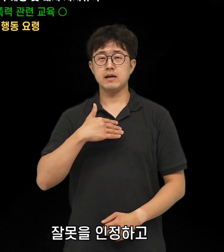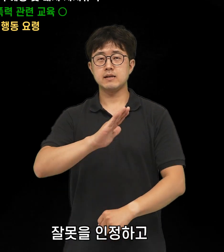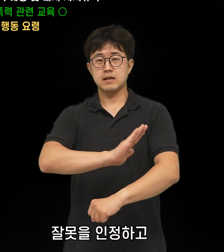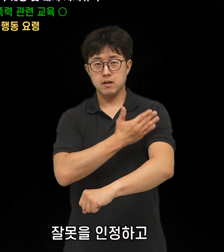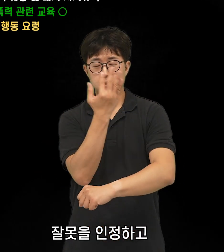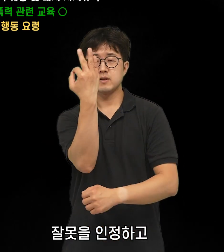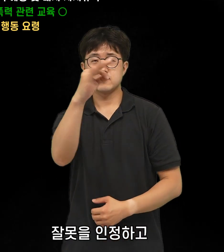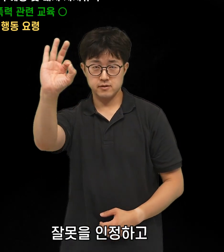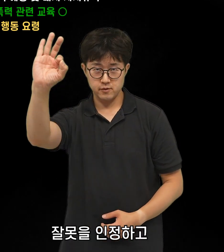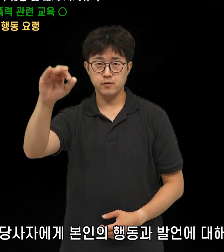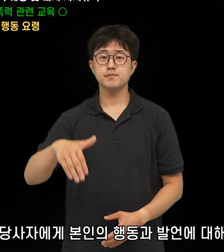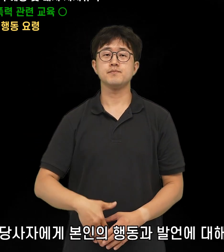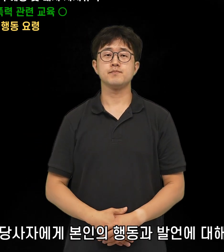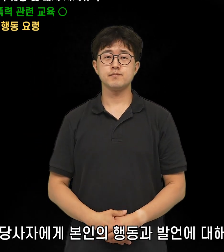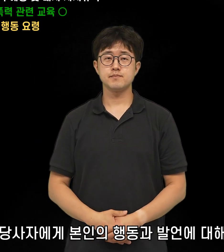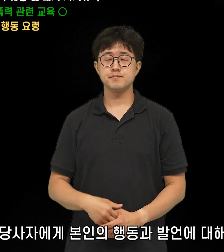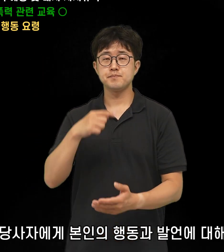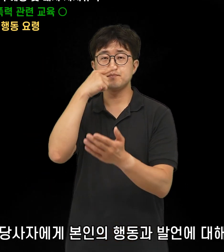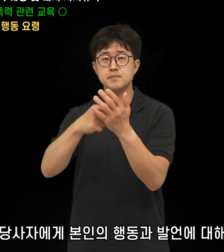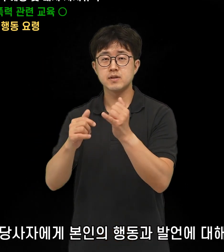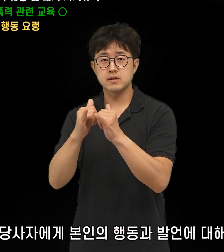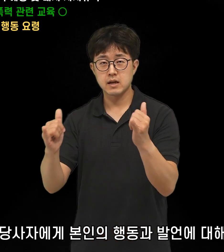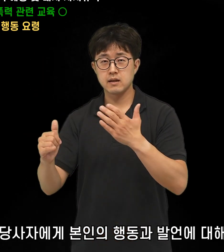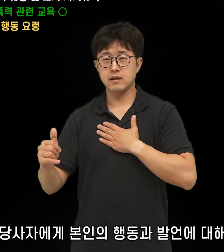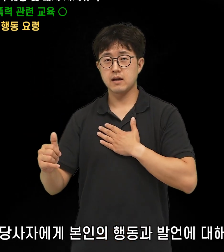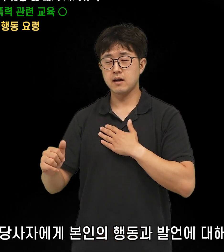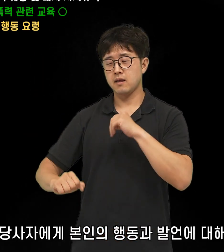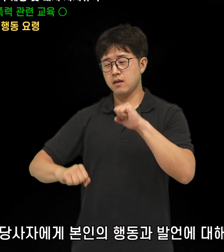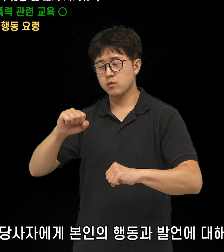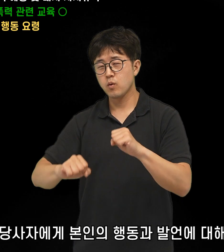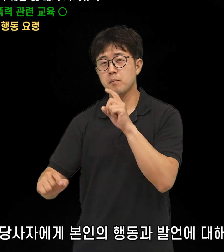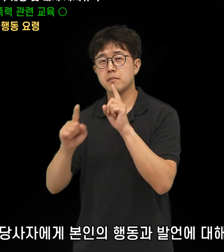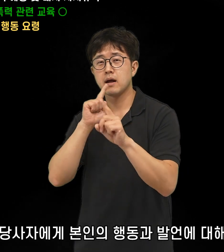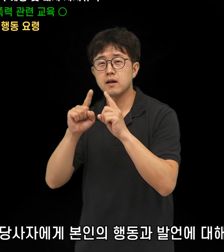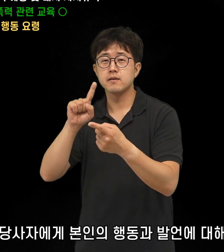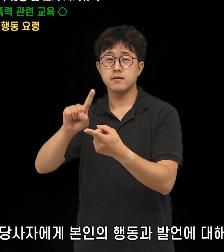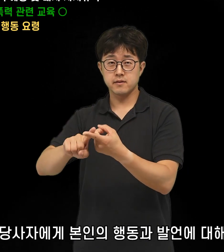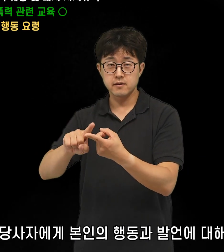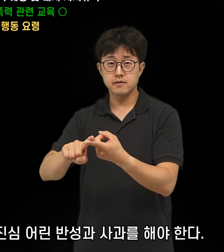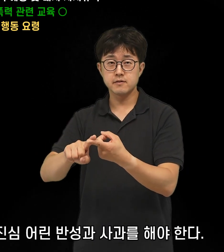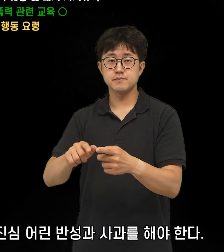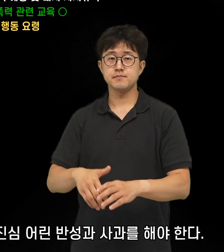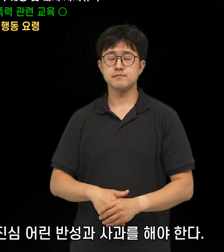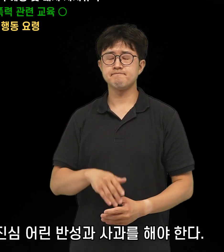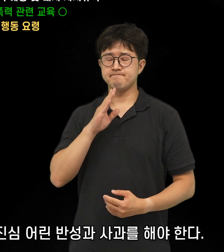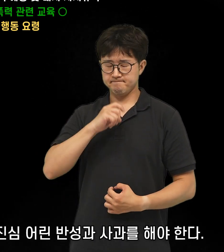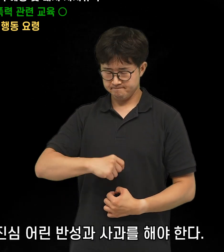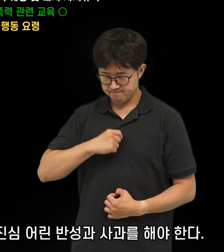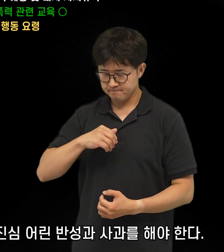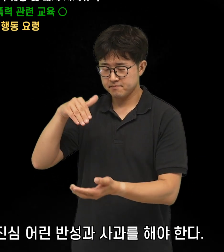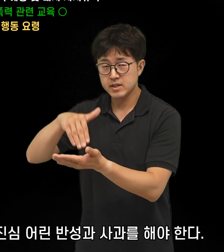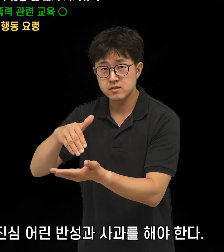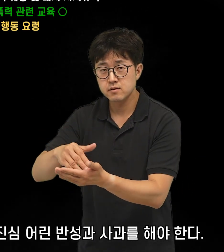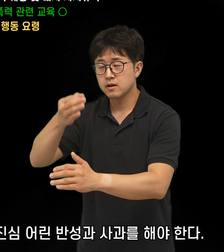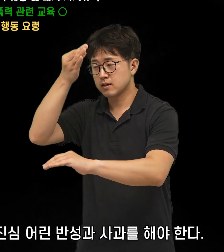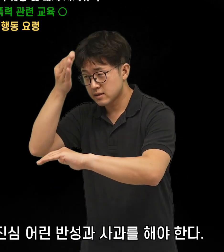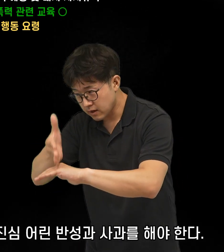인정하고 피해 당사자에게 본인의 행동과 발언에 대해 진심 어린 반성과 사과를 해야 한다.